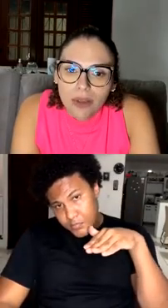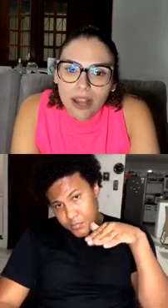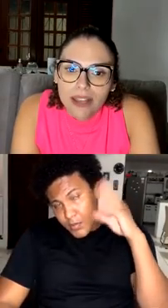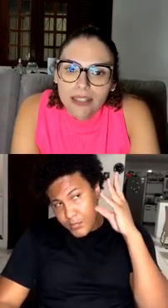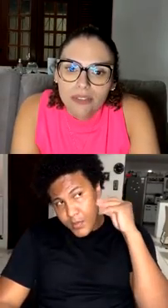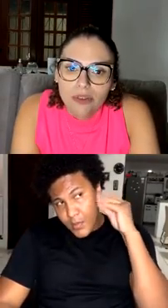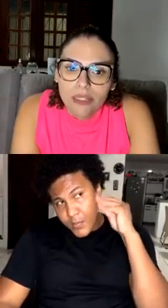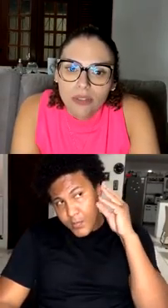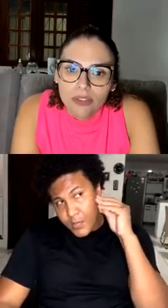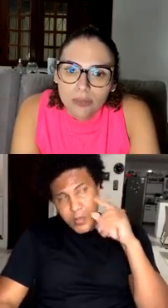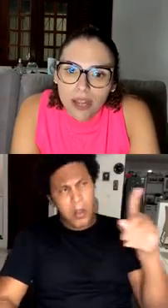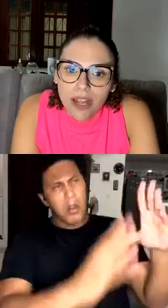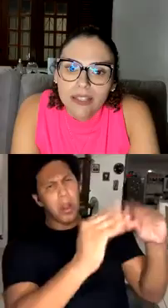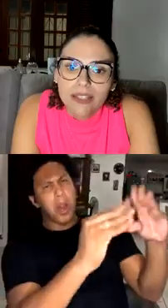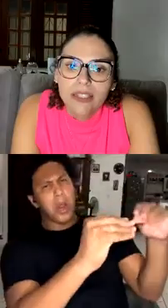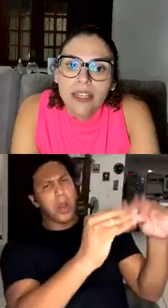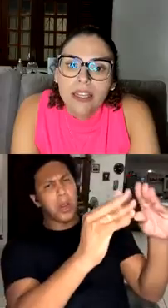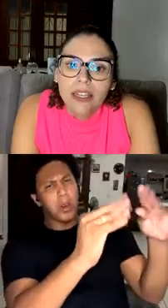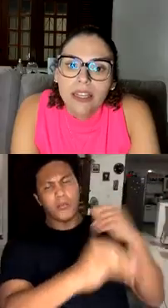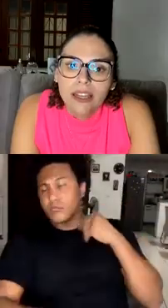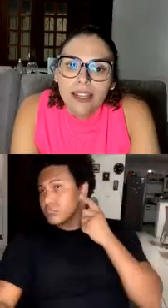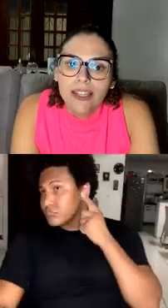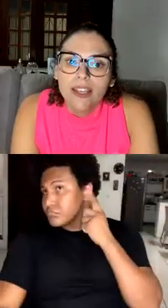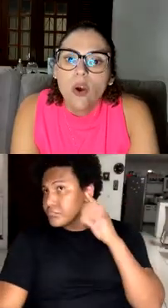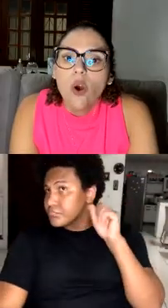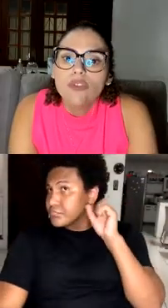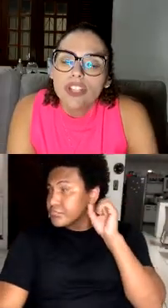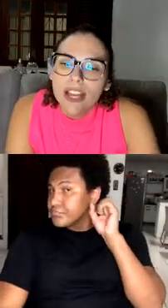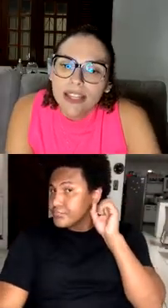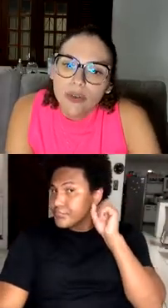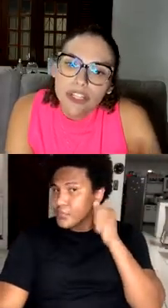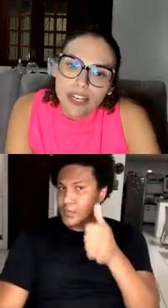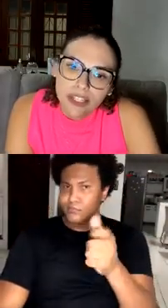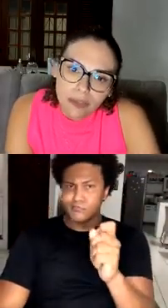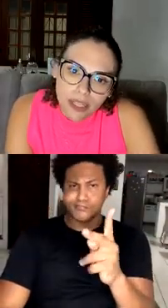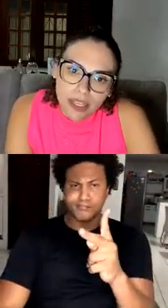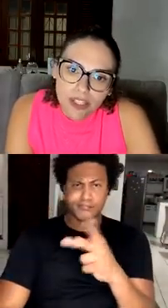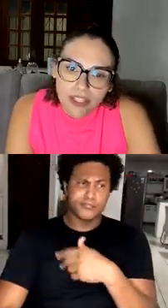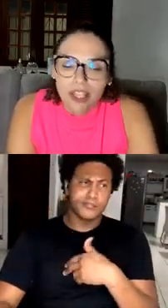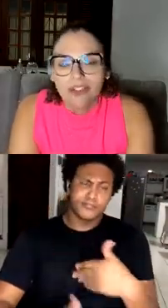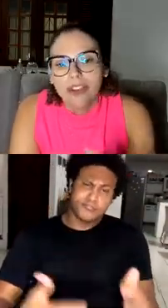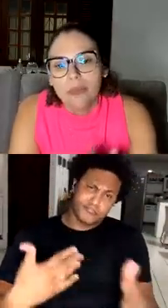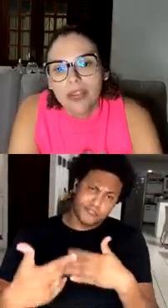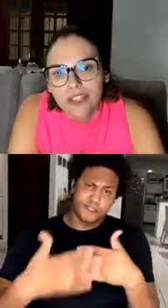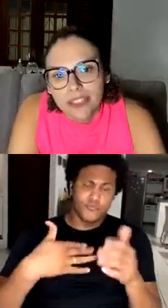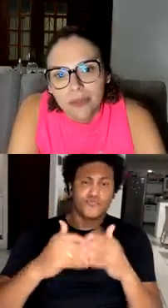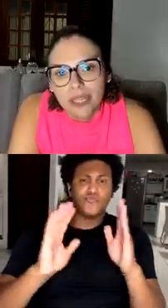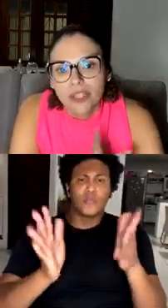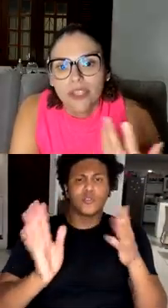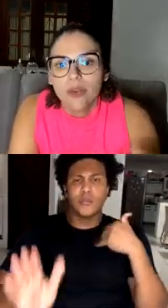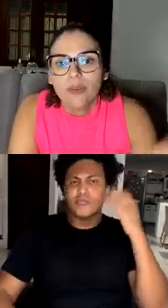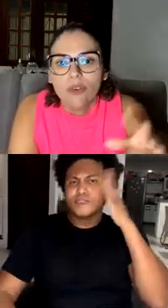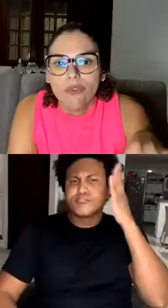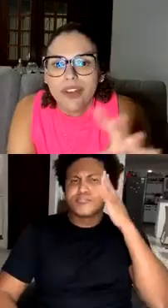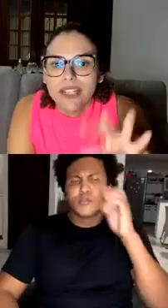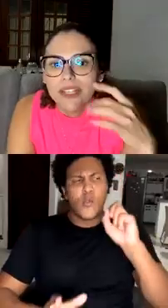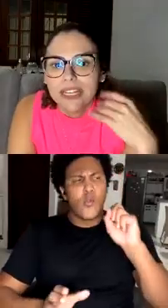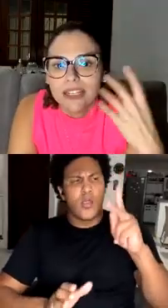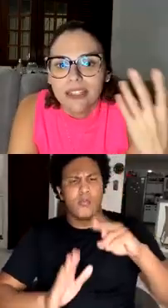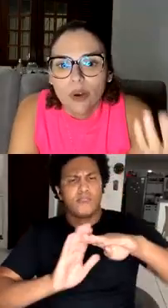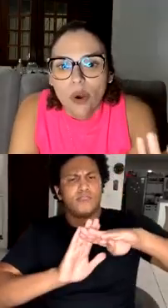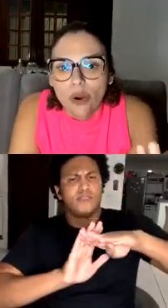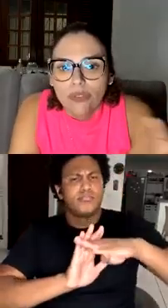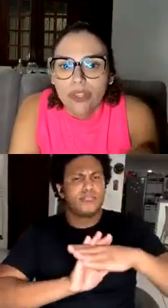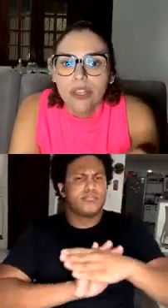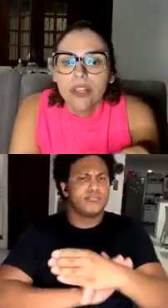dos pais, essa informação dos pais, que ou direta ou indiretamente, né, fala para ela diretamente, ou então conversa e a